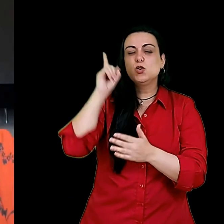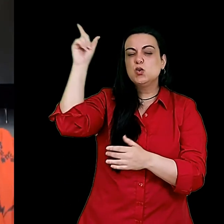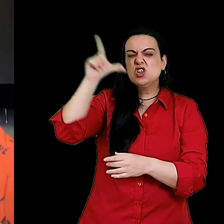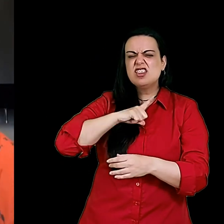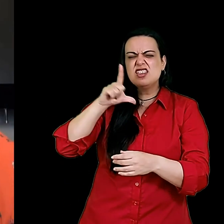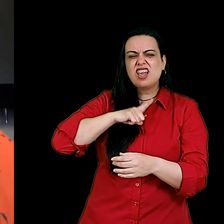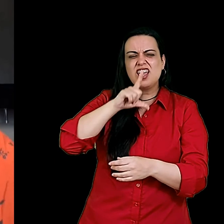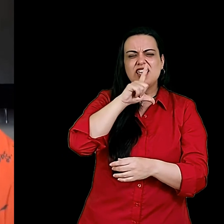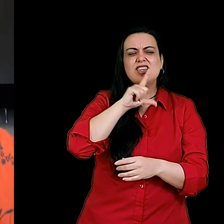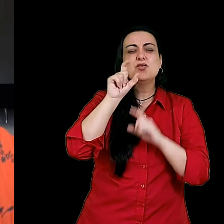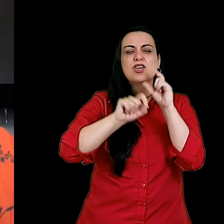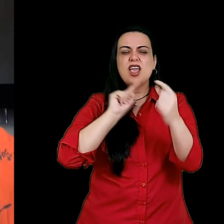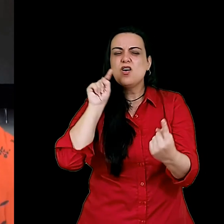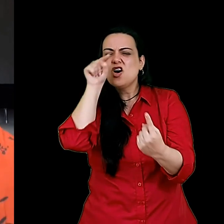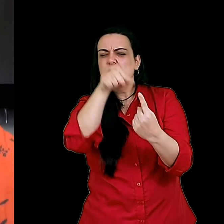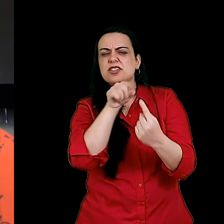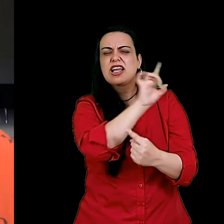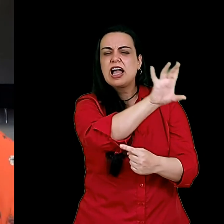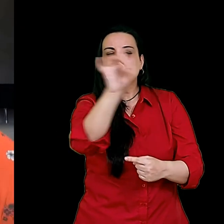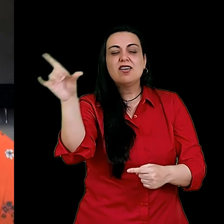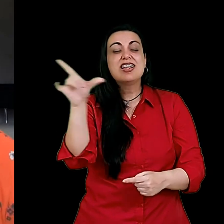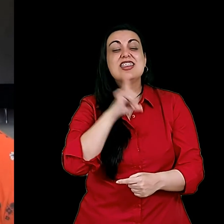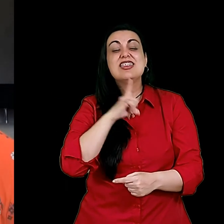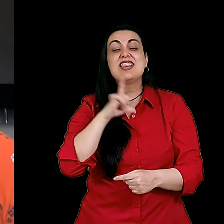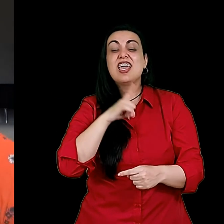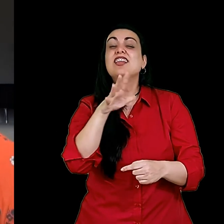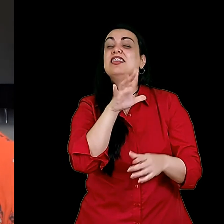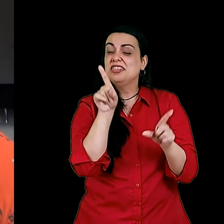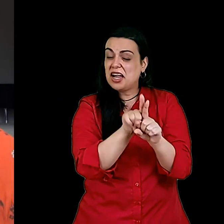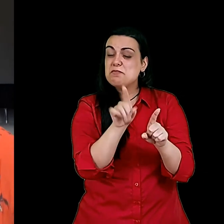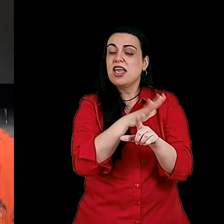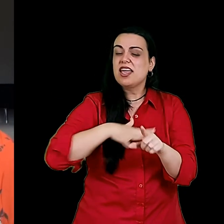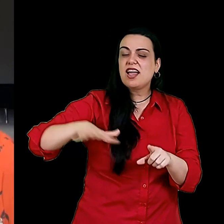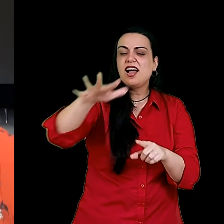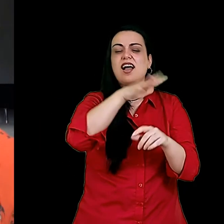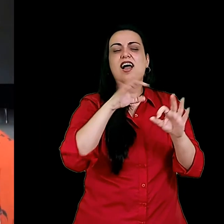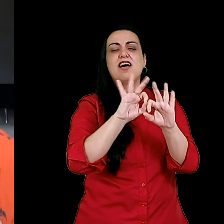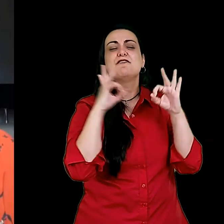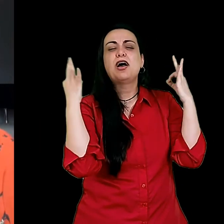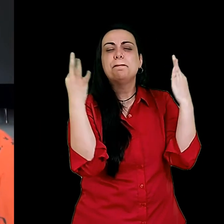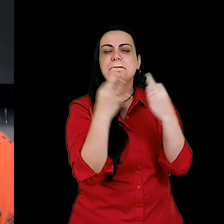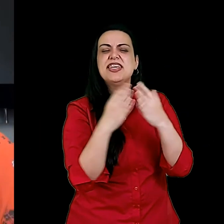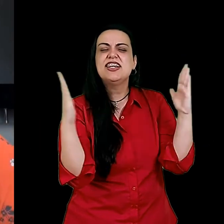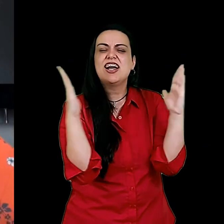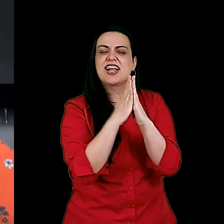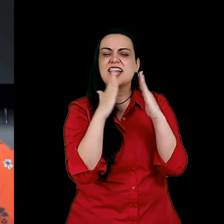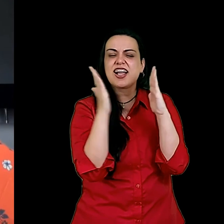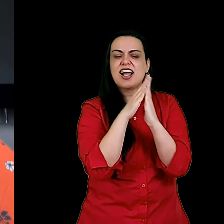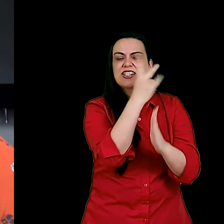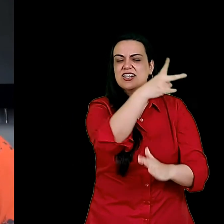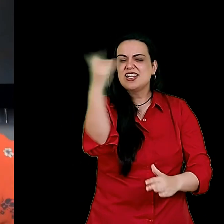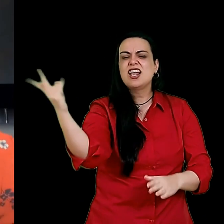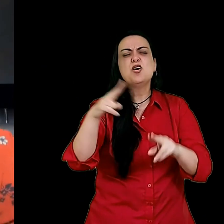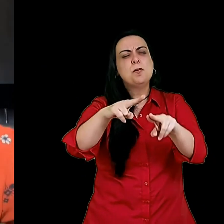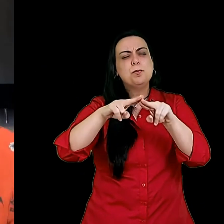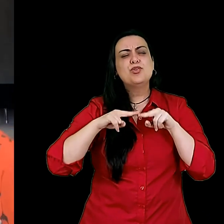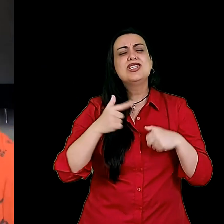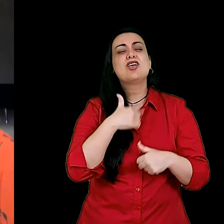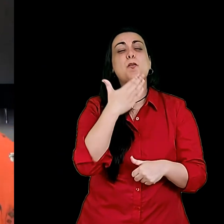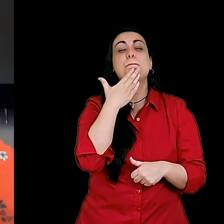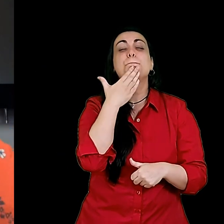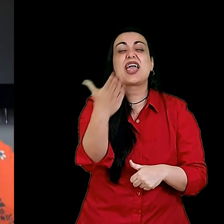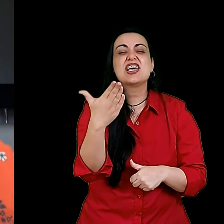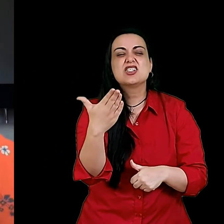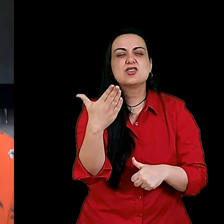eu creio que aquilo que tu tem com cada uma dessas pessoas que estão me ouvindo nesta tarde envolve a casa delas, envolve a